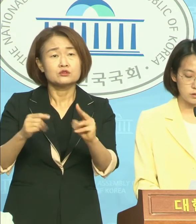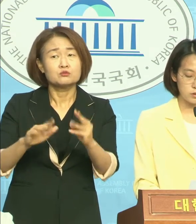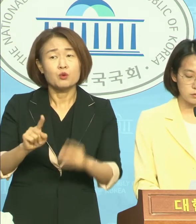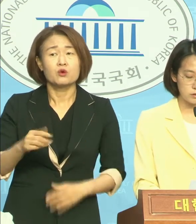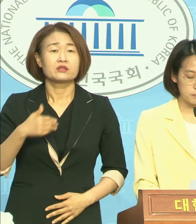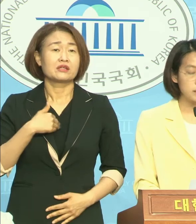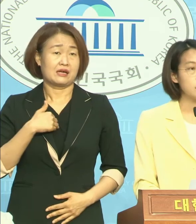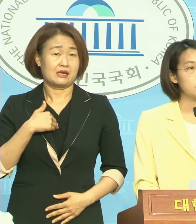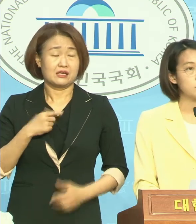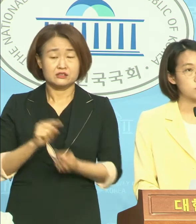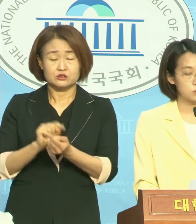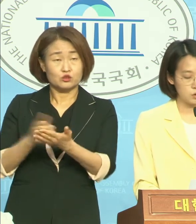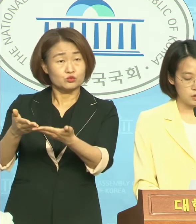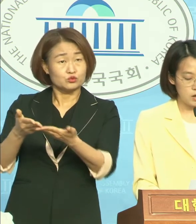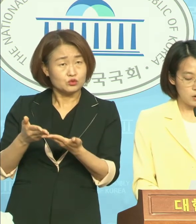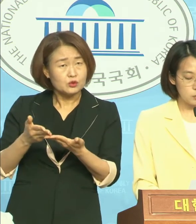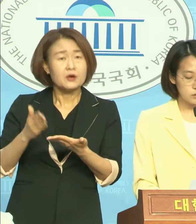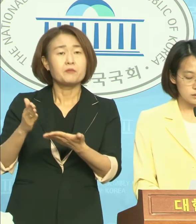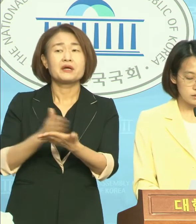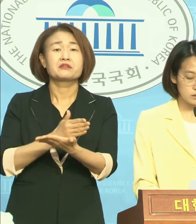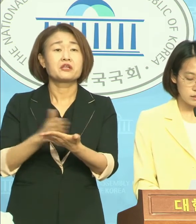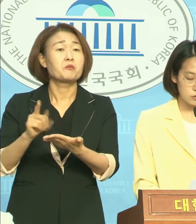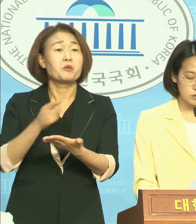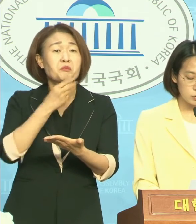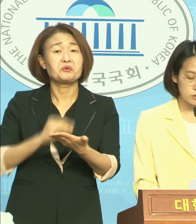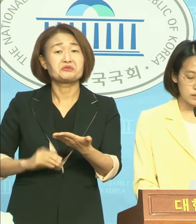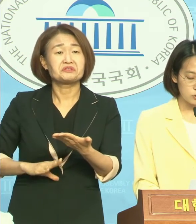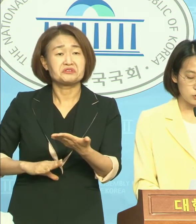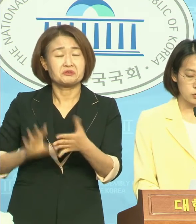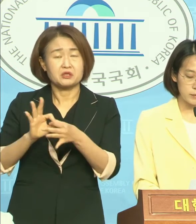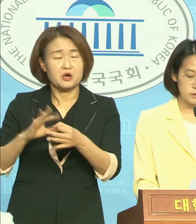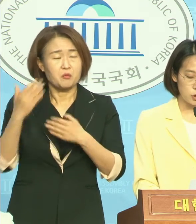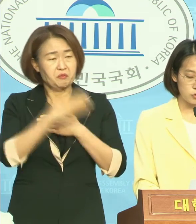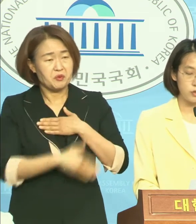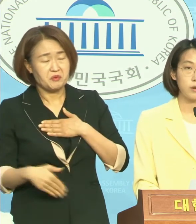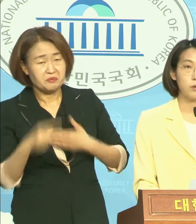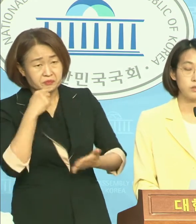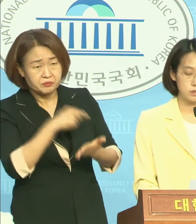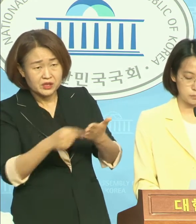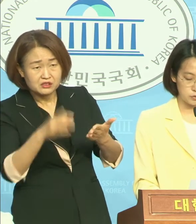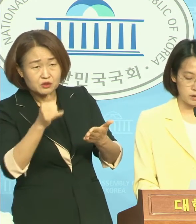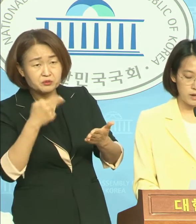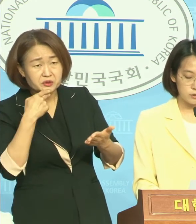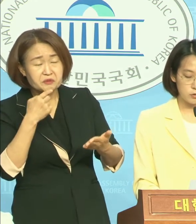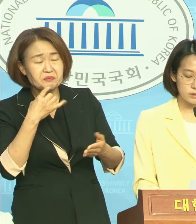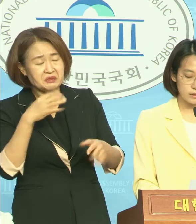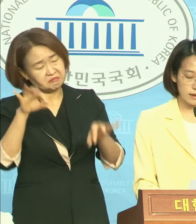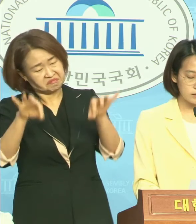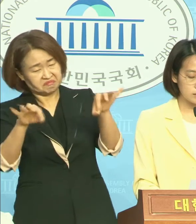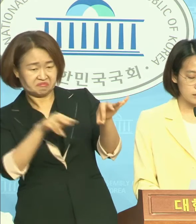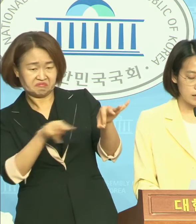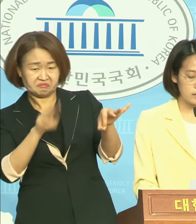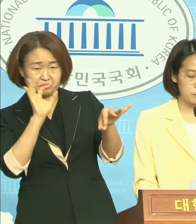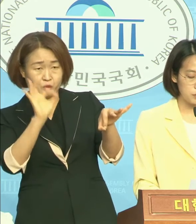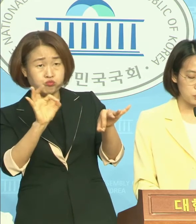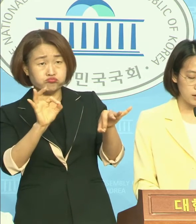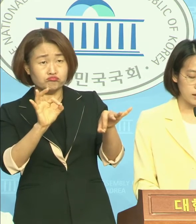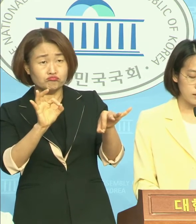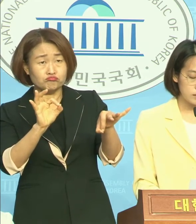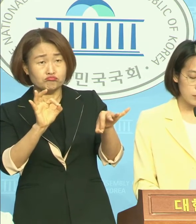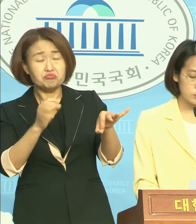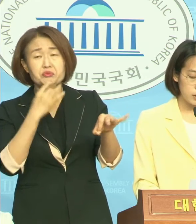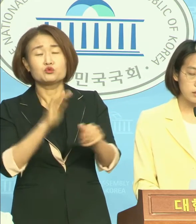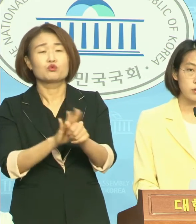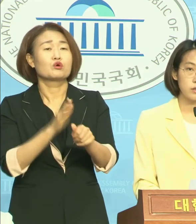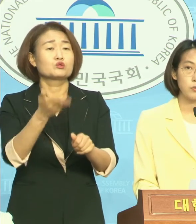제공할 복지 서비스를 판단함에 있어서 오로지 신체적인 손상 정도만 저울 위에 올렸을 뿐 정작 당사자 개인의 필요와